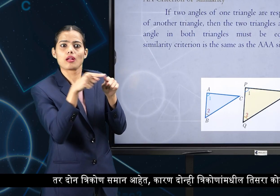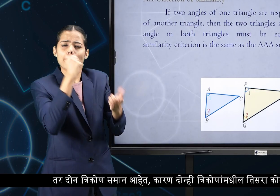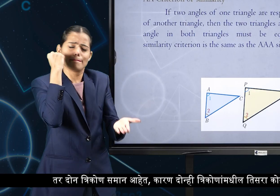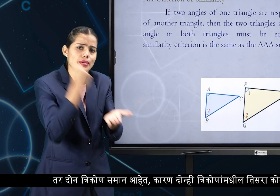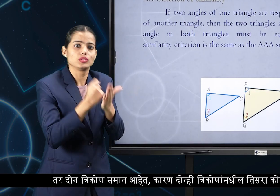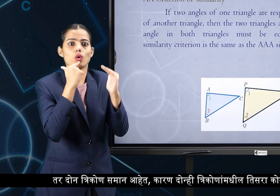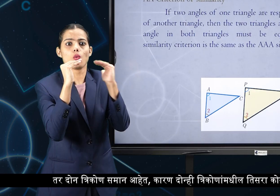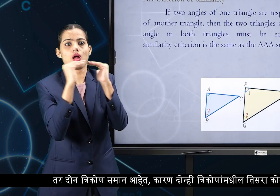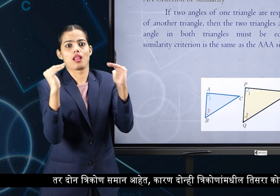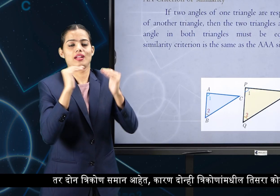आहे.